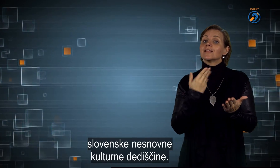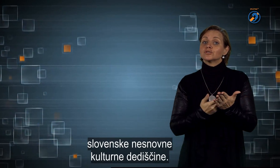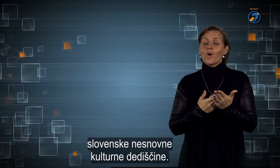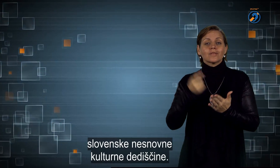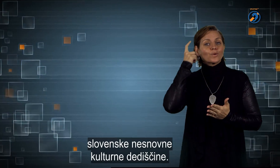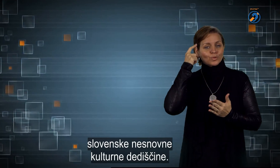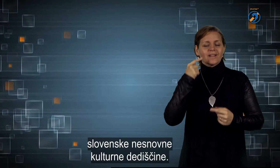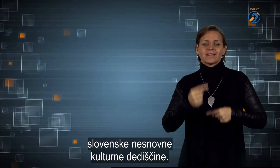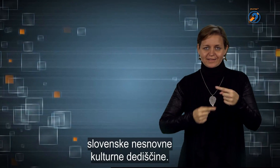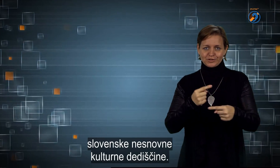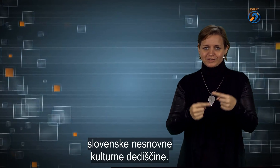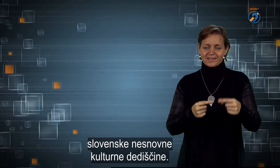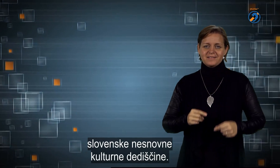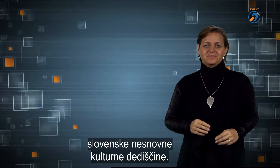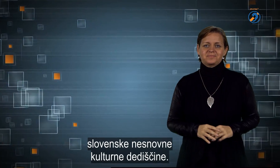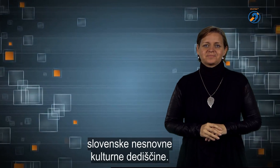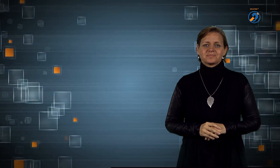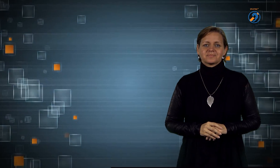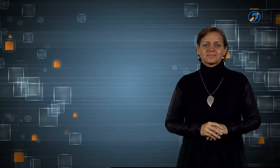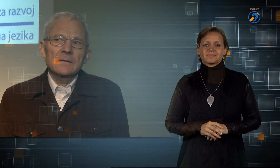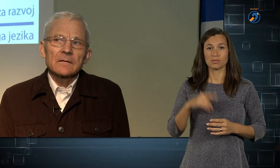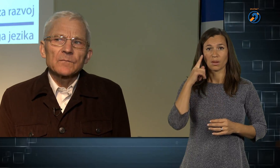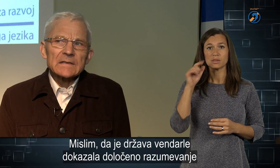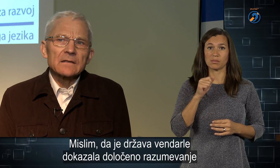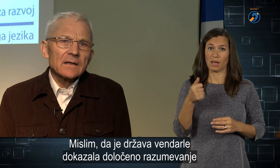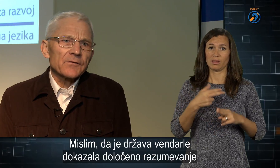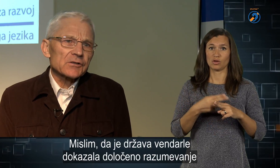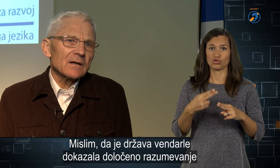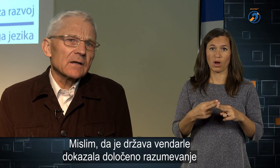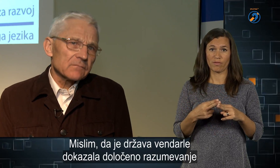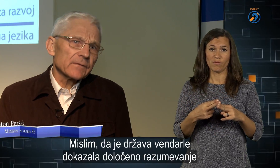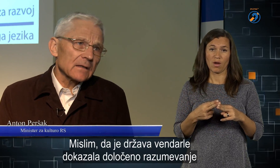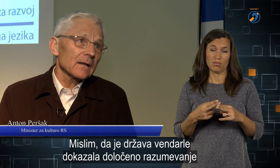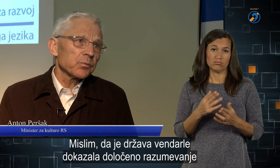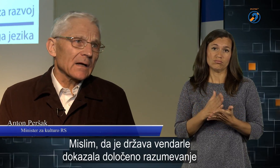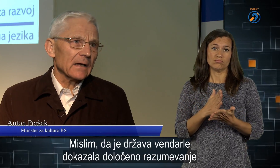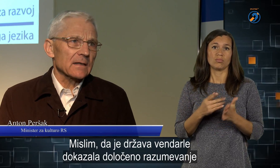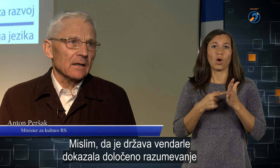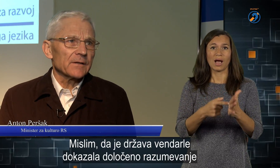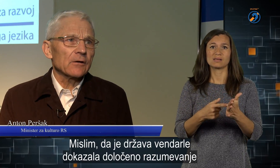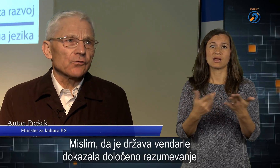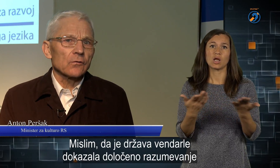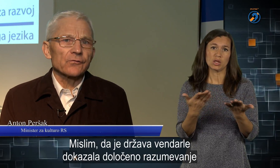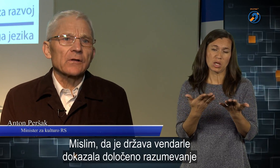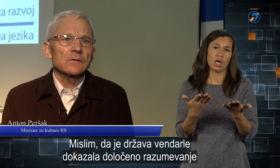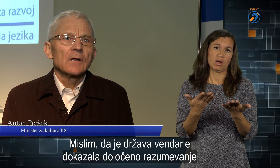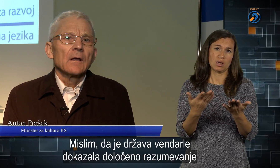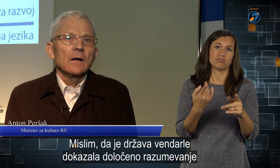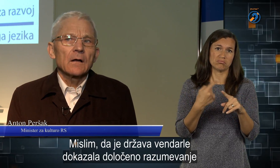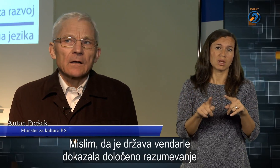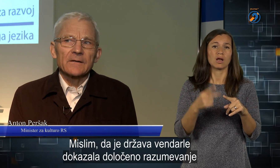register slovenske nesnovne kulturne dediščine. Mislim, da je država vendarle pokazala neko